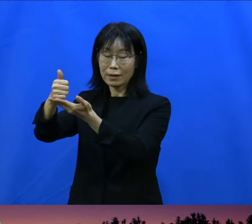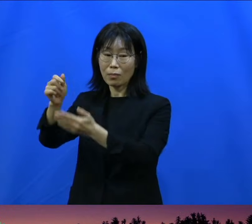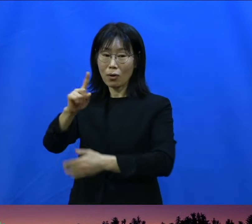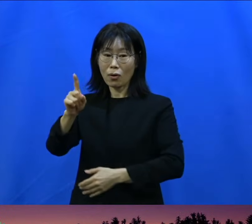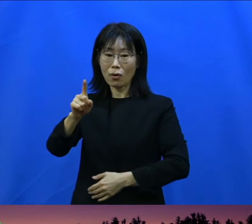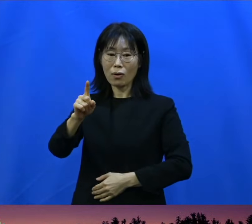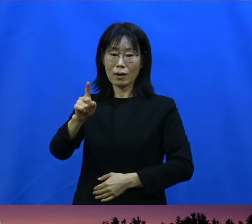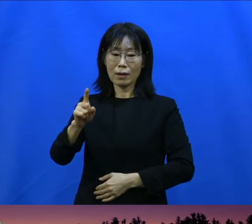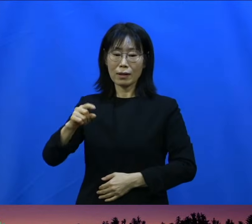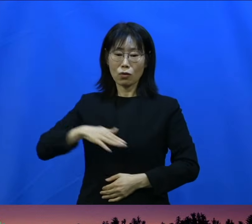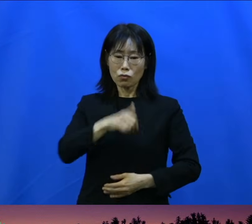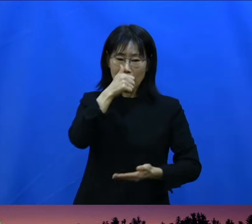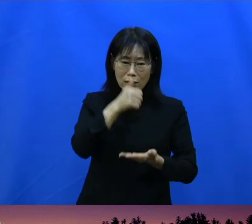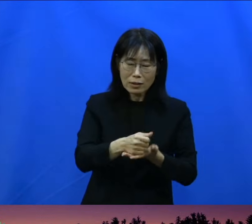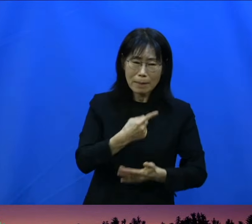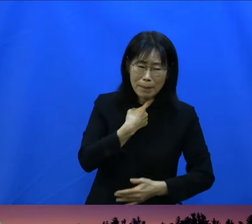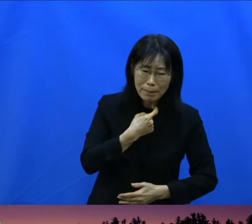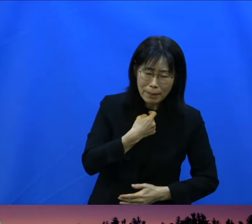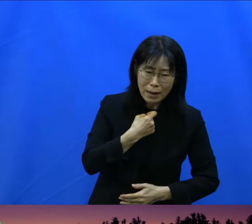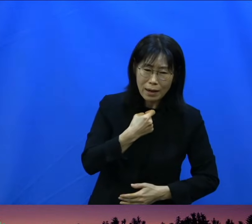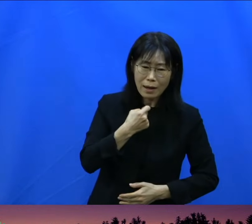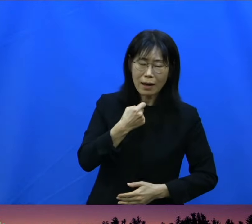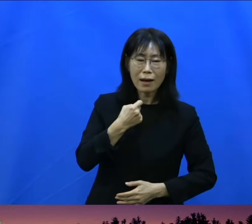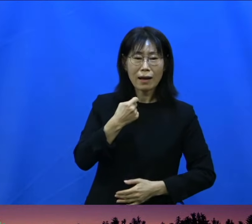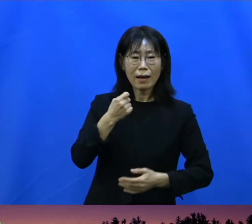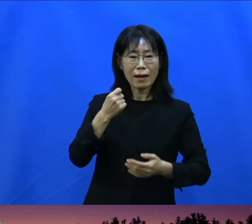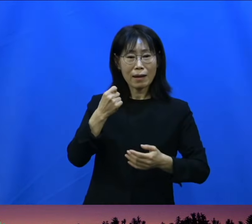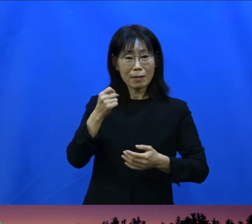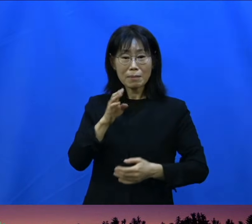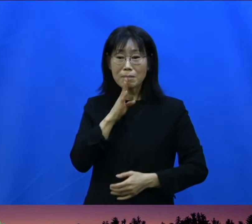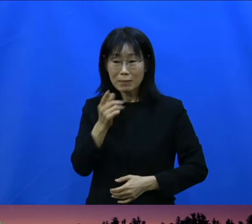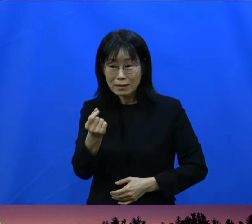죄를 그냥 넘어가지 않는다는 거예요.